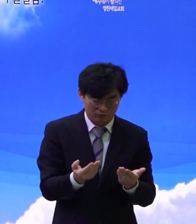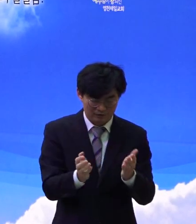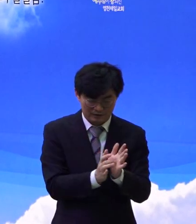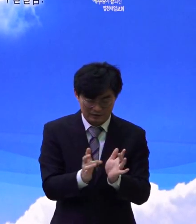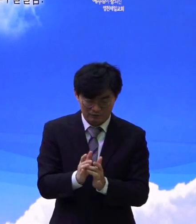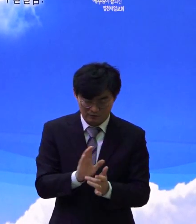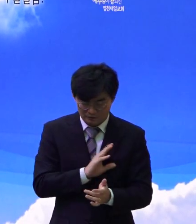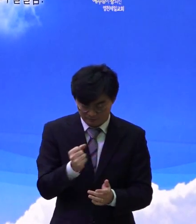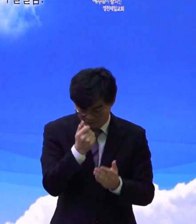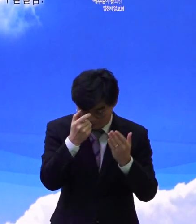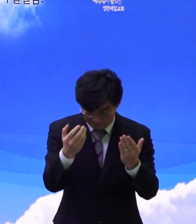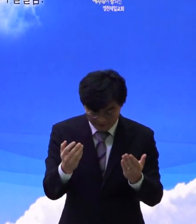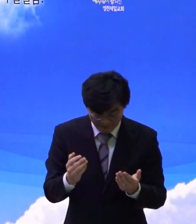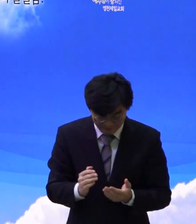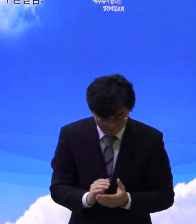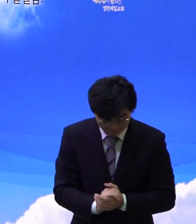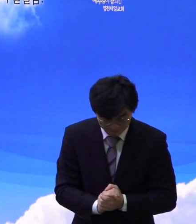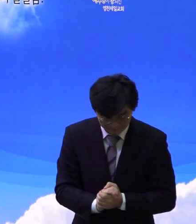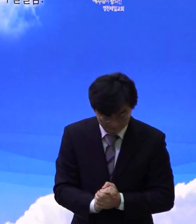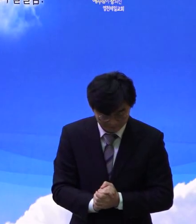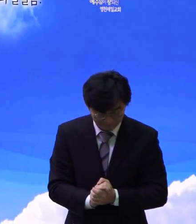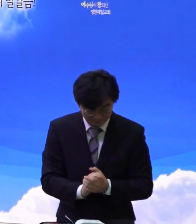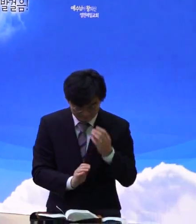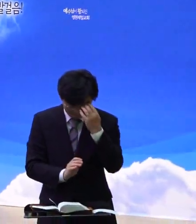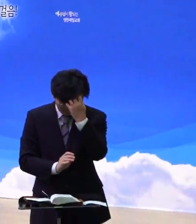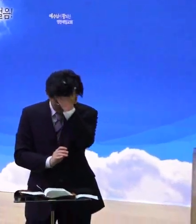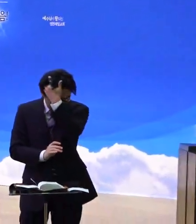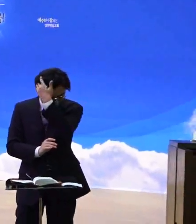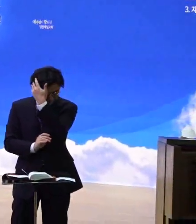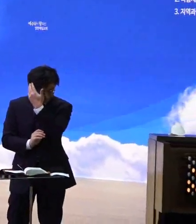기도드리옵나이다. 아멘.